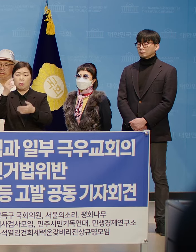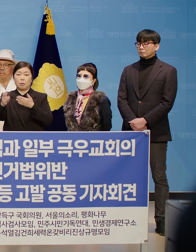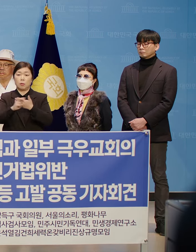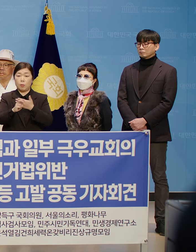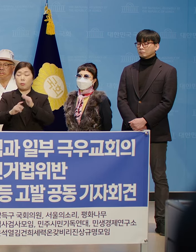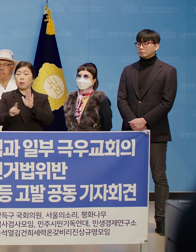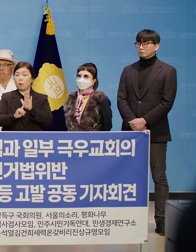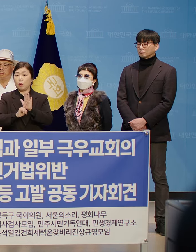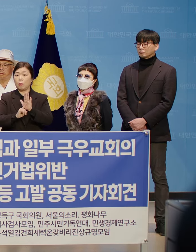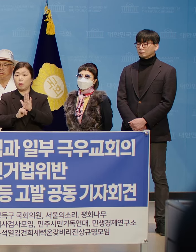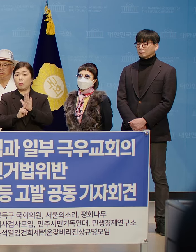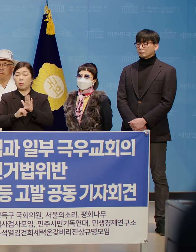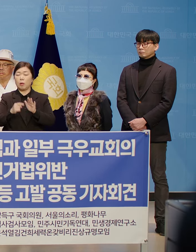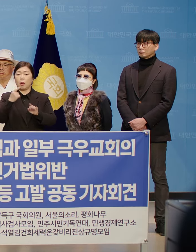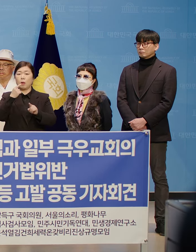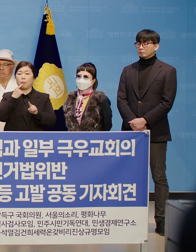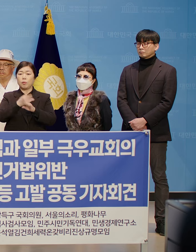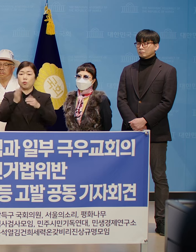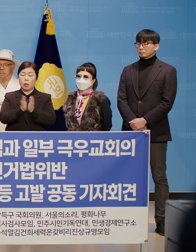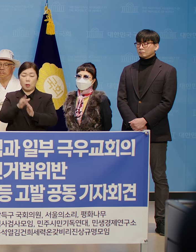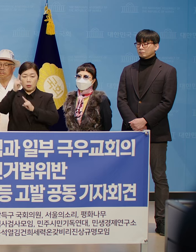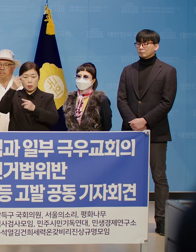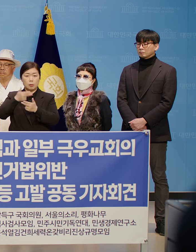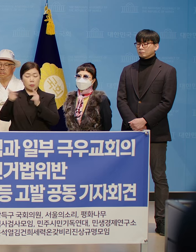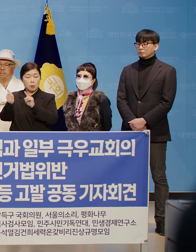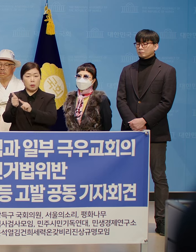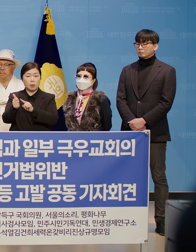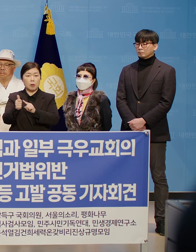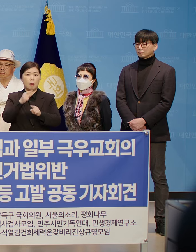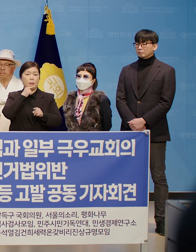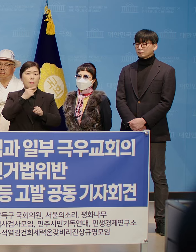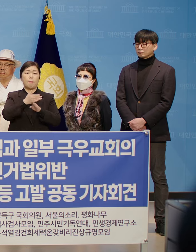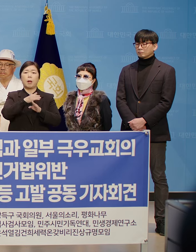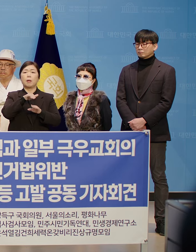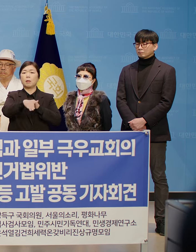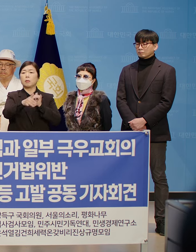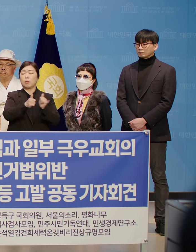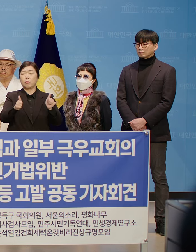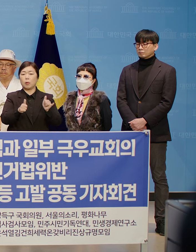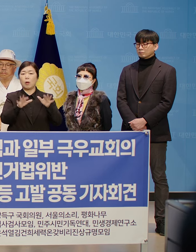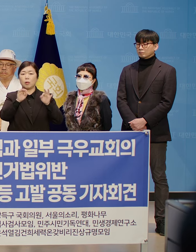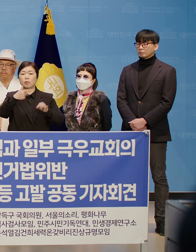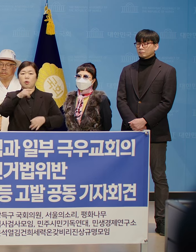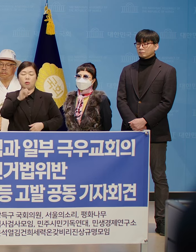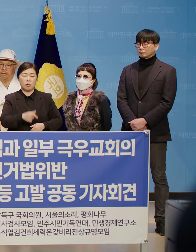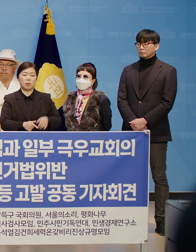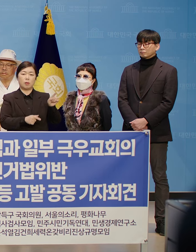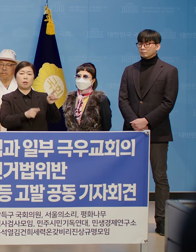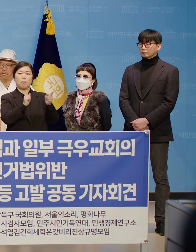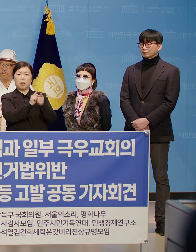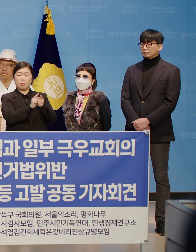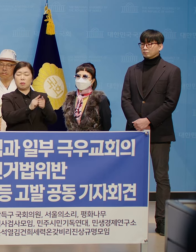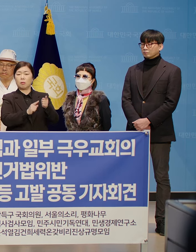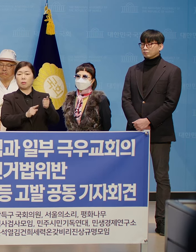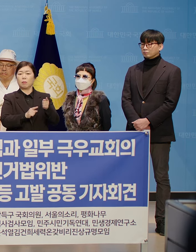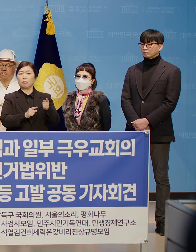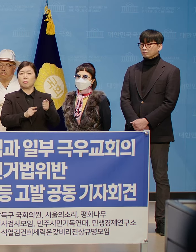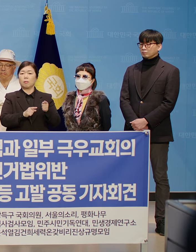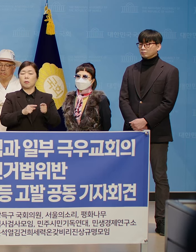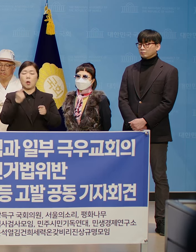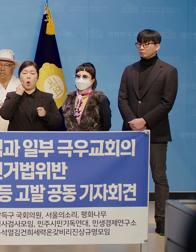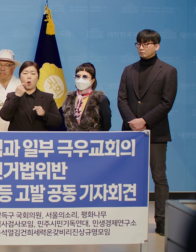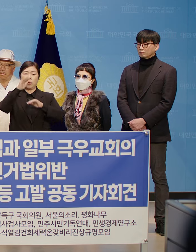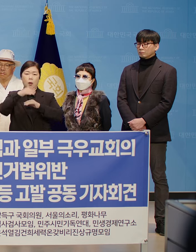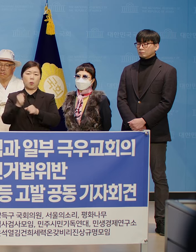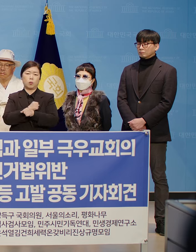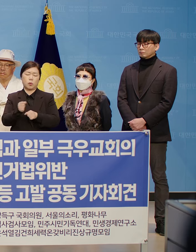등에 대해서 서 빨갱이라는 등 공산화가 된다는 등 김정은을 만나서 뭐 연방제 통일을 사인해 줬다는 허위 사실 조직적으로